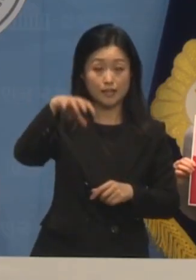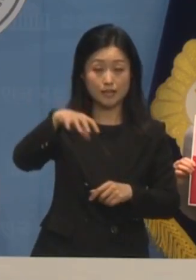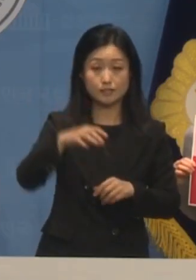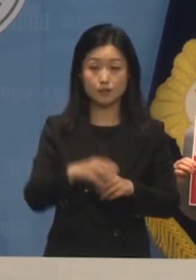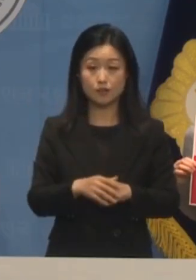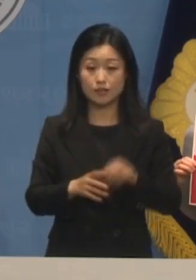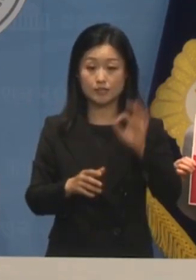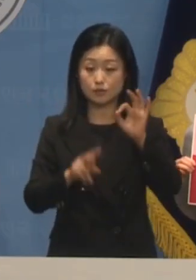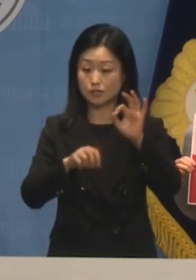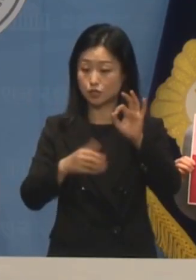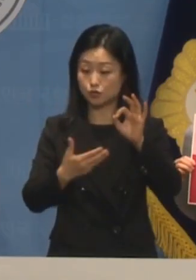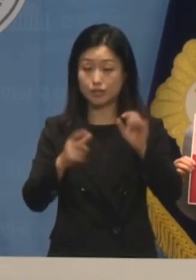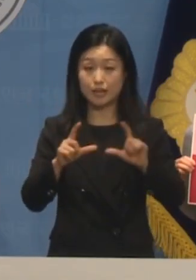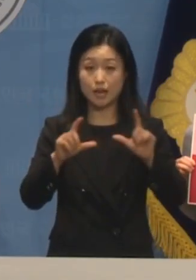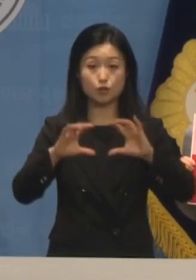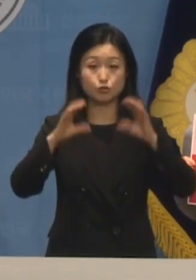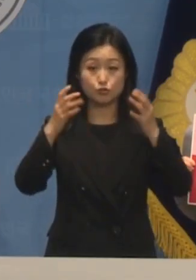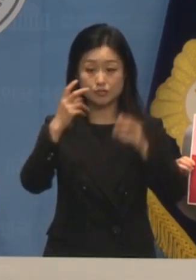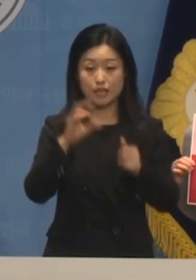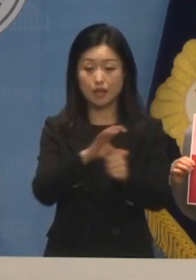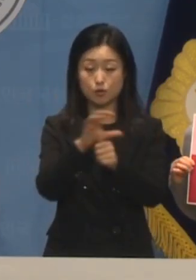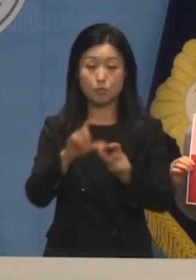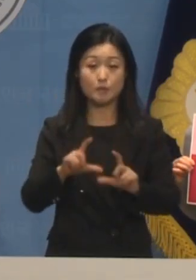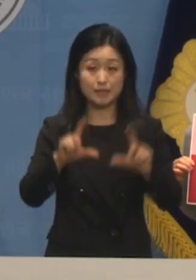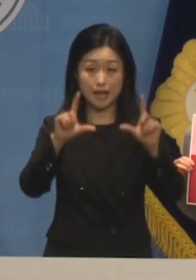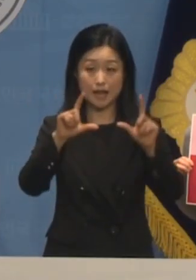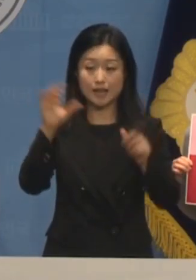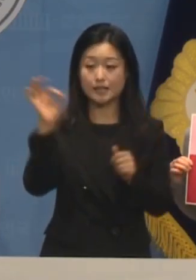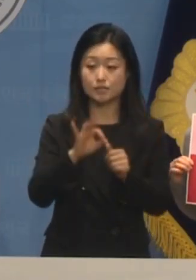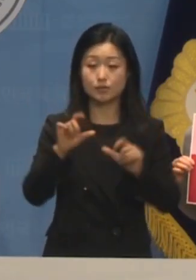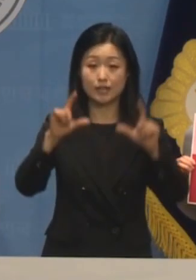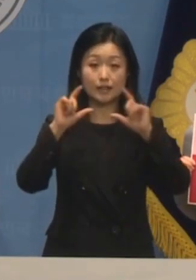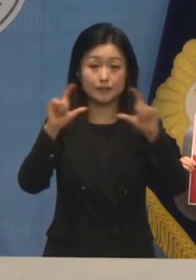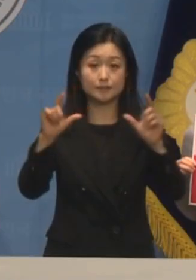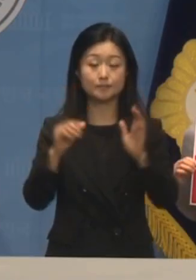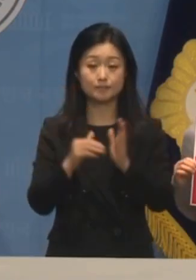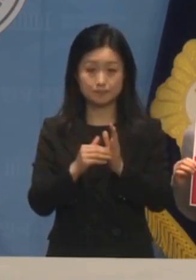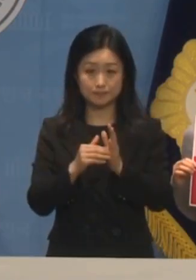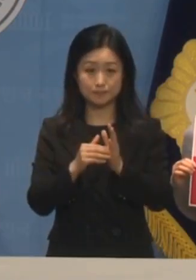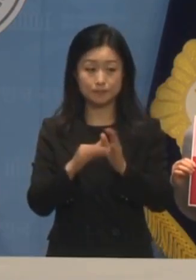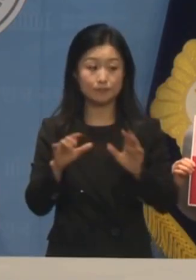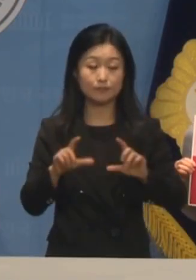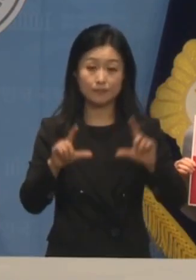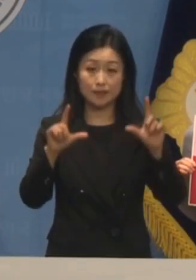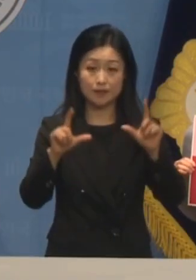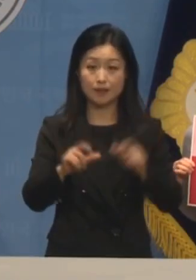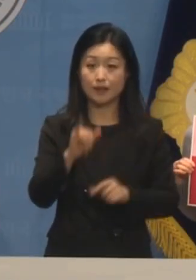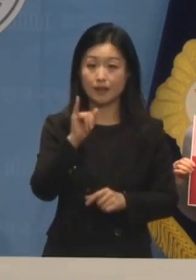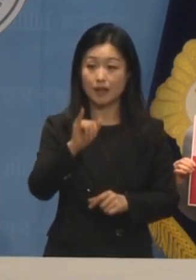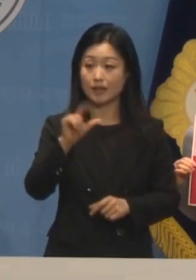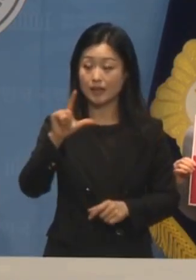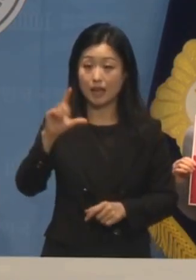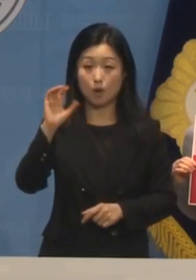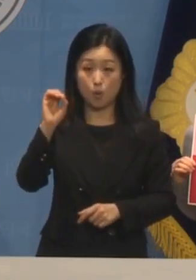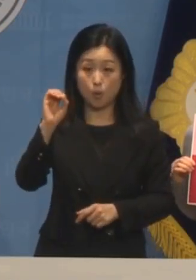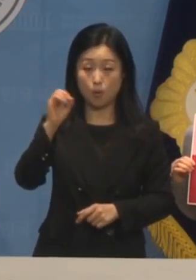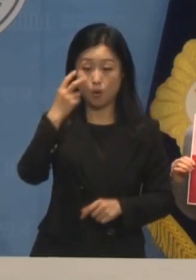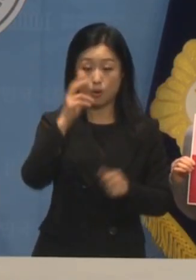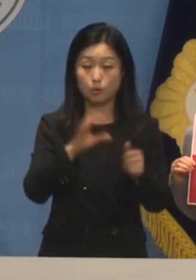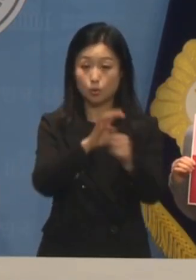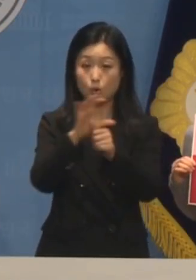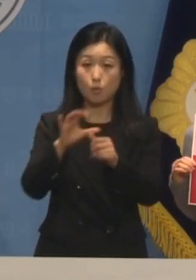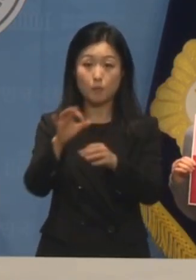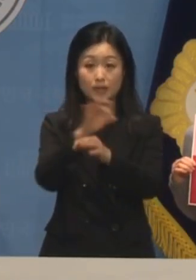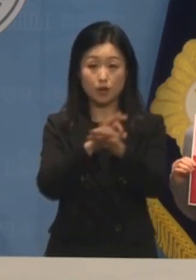10월 29일을 국제 돌봄과 지원의 날로 선포했습니다. 올해 ILO도 돌봄 경제와